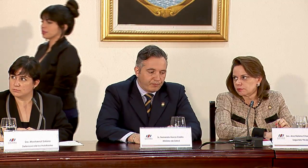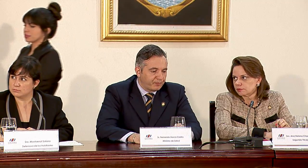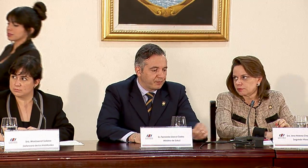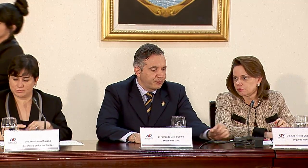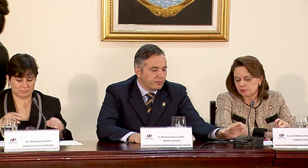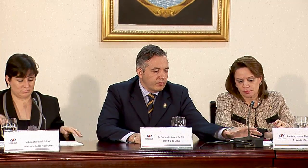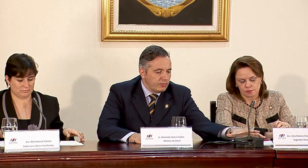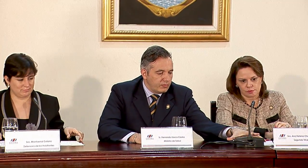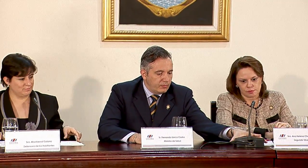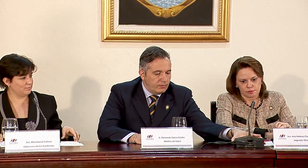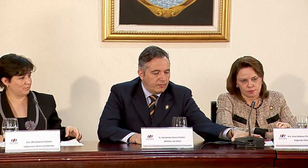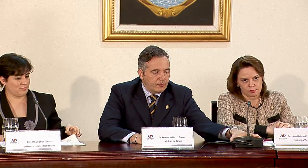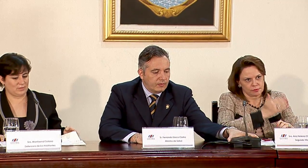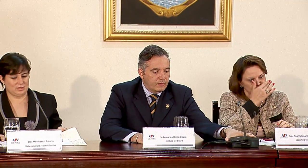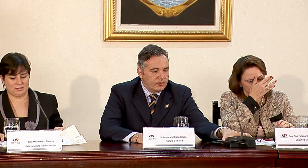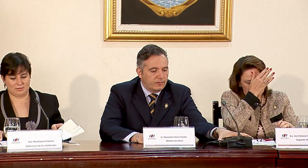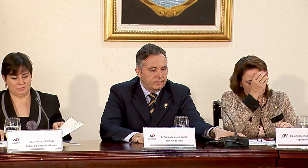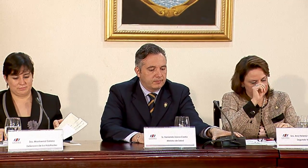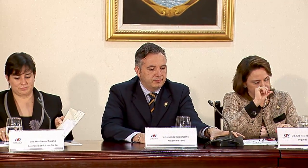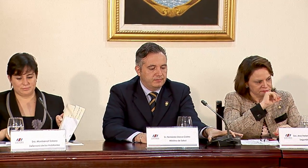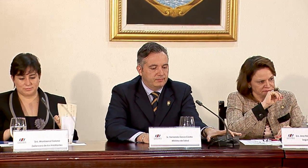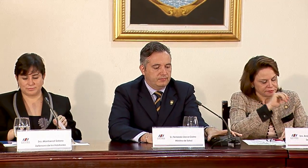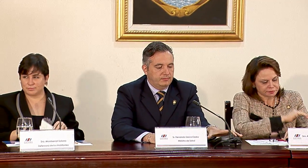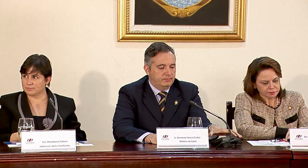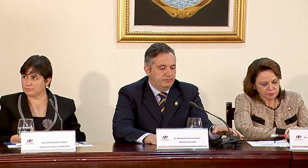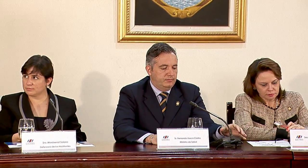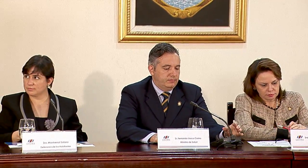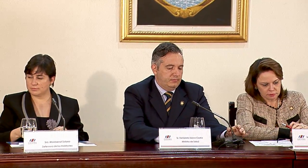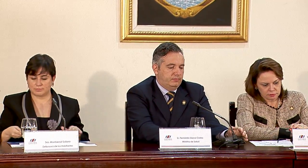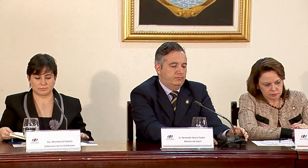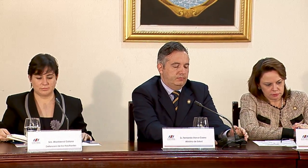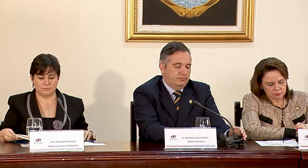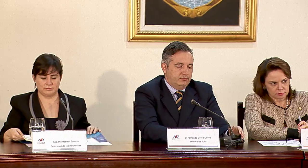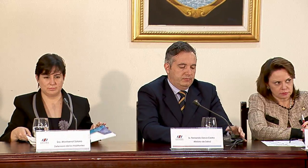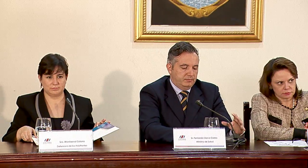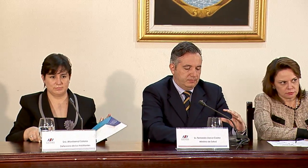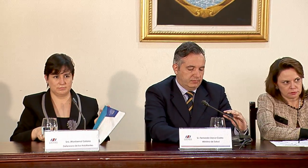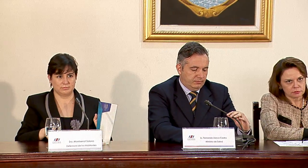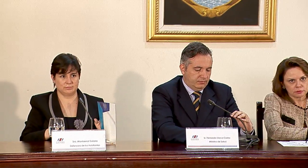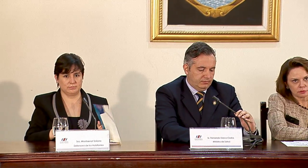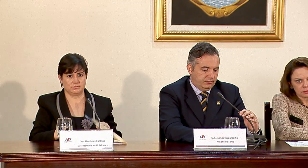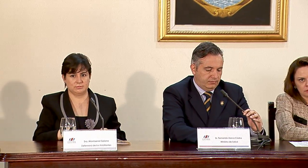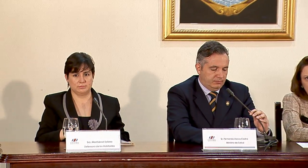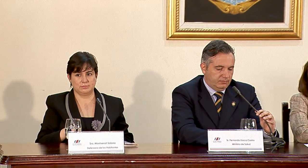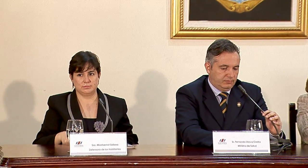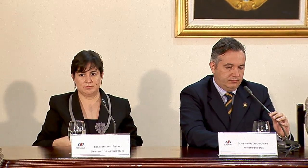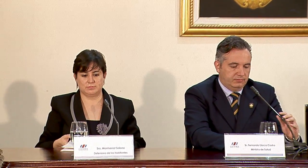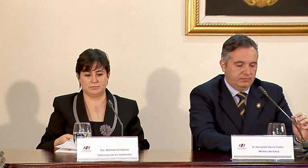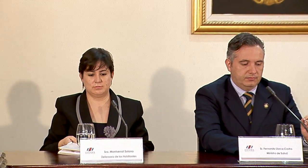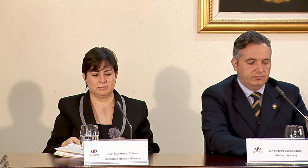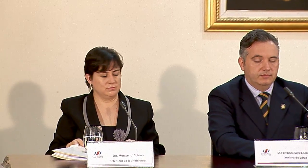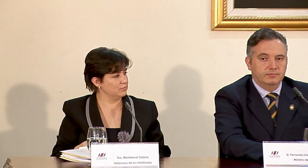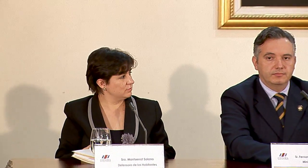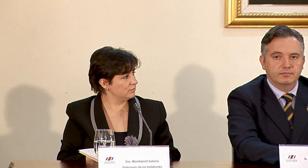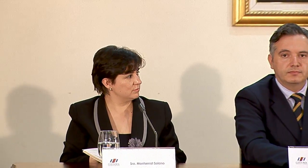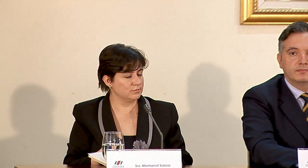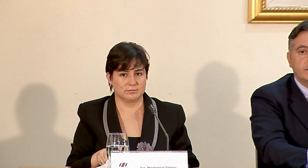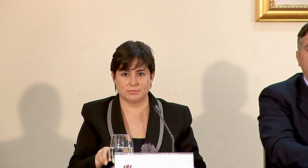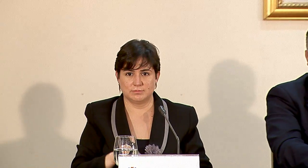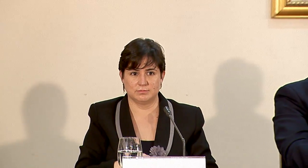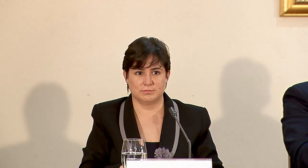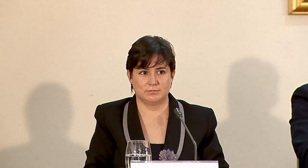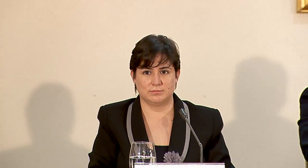Montserrat Solano, la señora defensora de los habitantes, por participar en esta conferencia de prensa. Si no hay otra consulta sobre el tema,